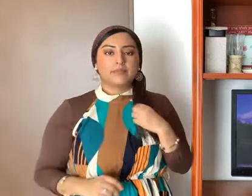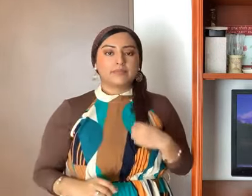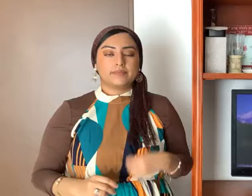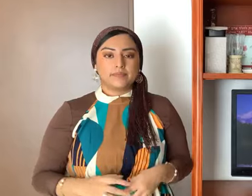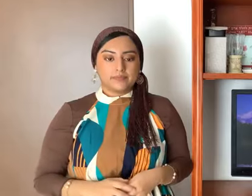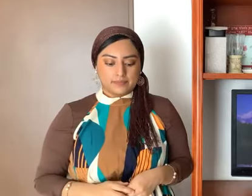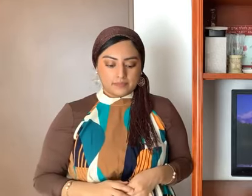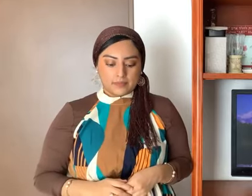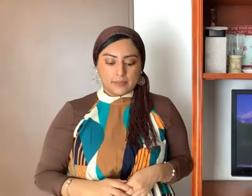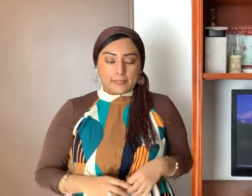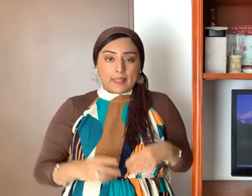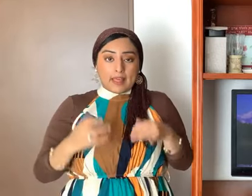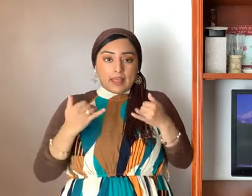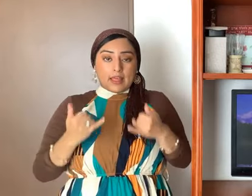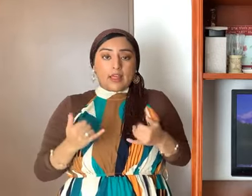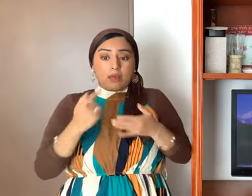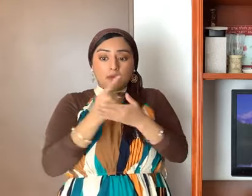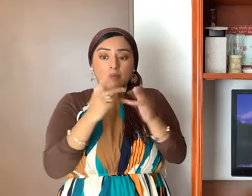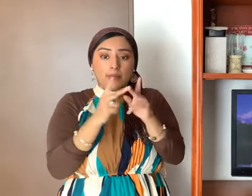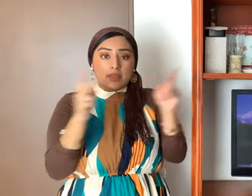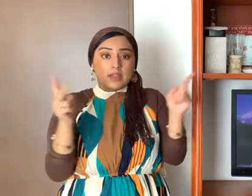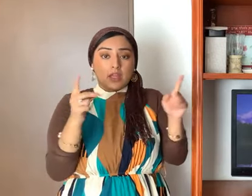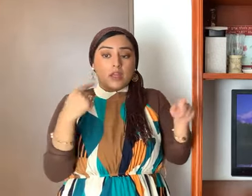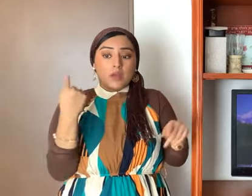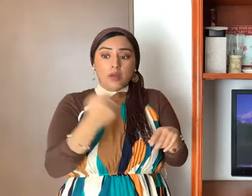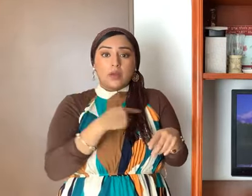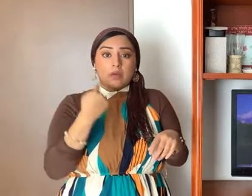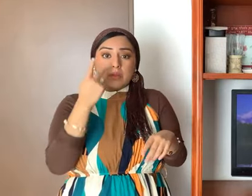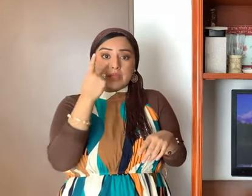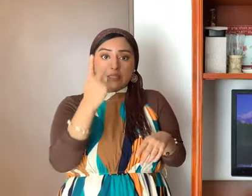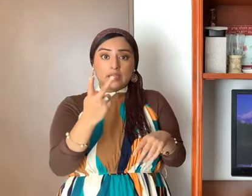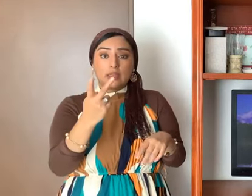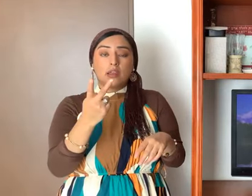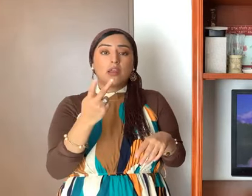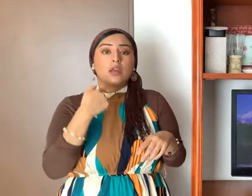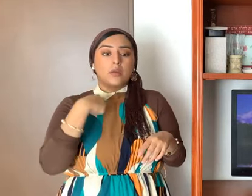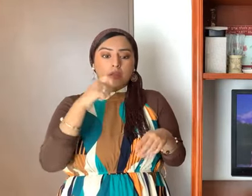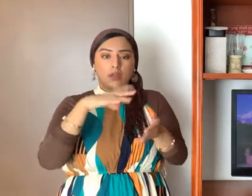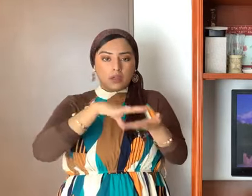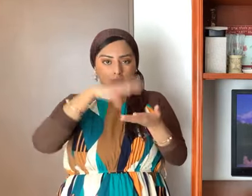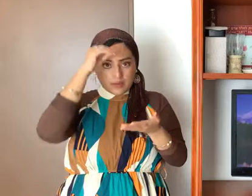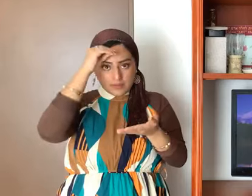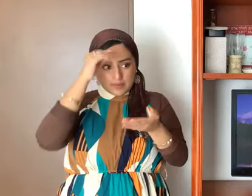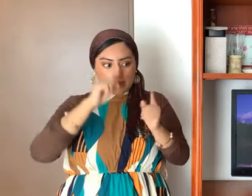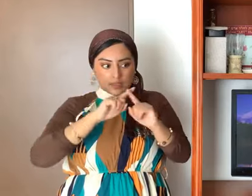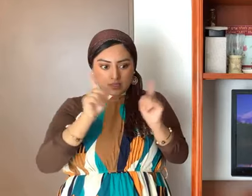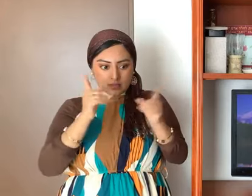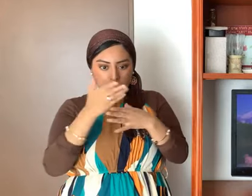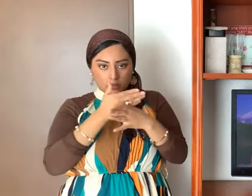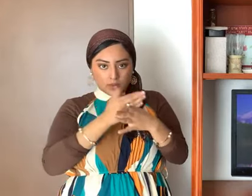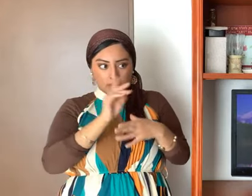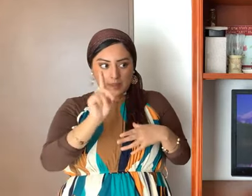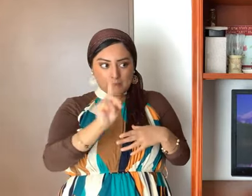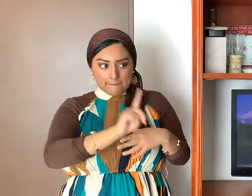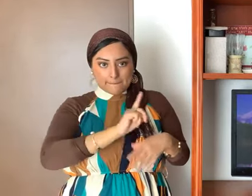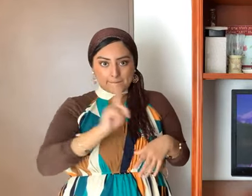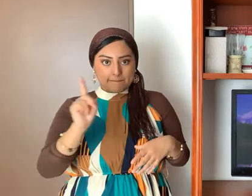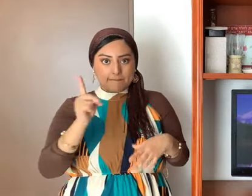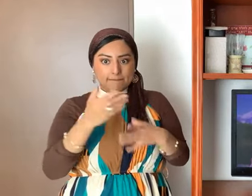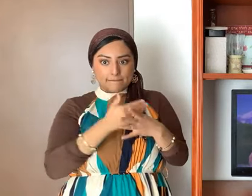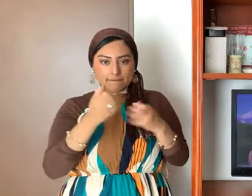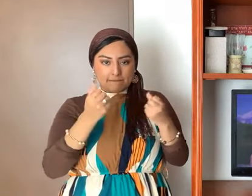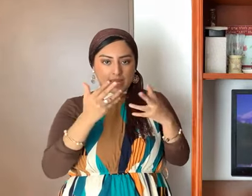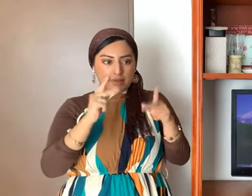Amén. En esta parashá vemos cómo, al igual que en esos tiempos, debemos aprender a distinguir la individualidad entre